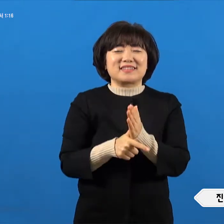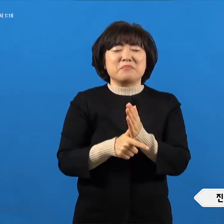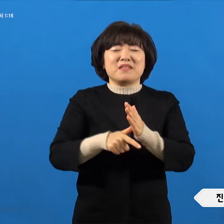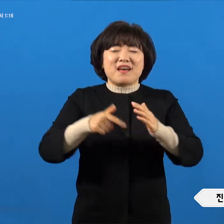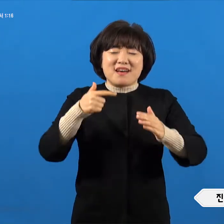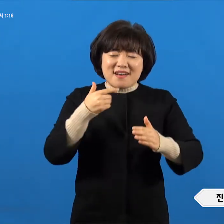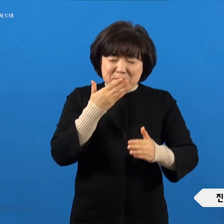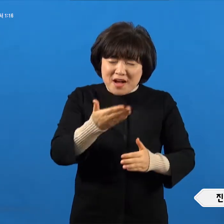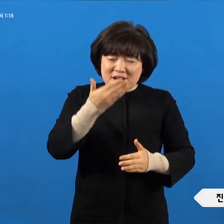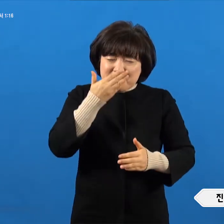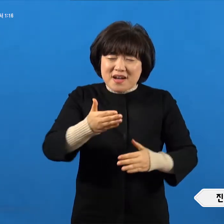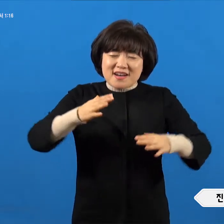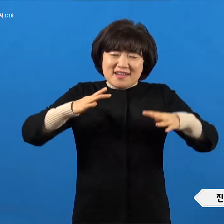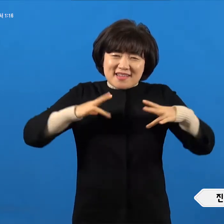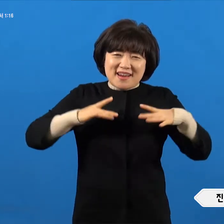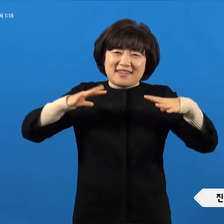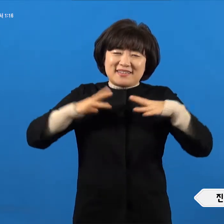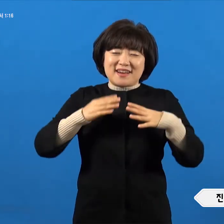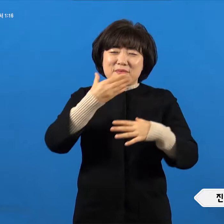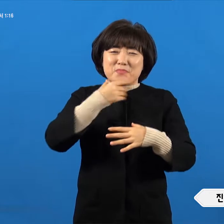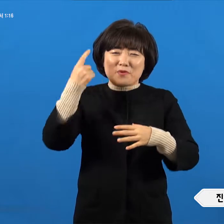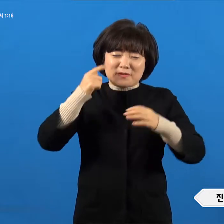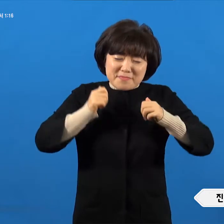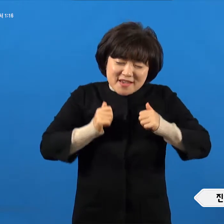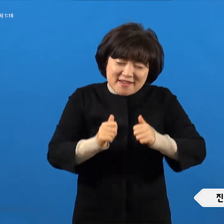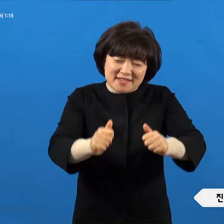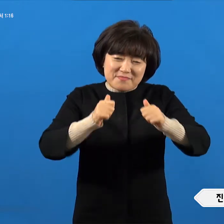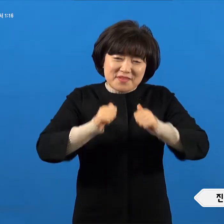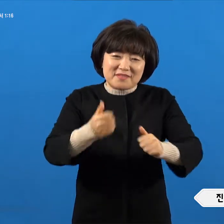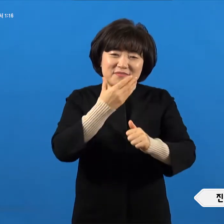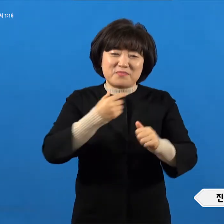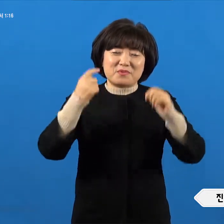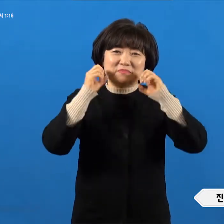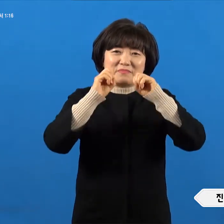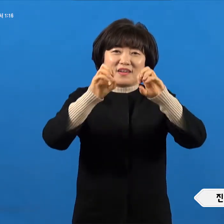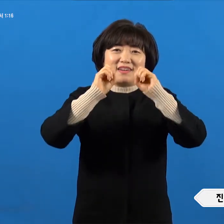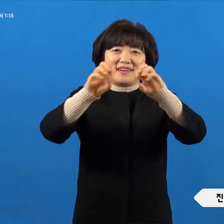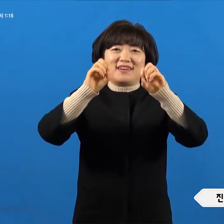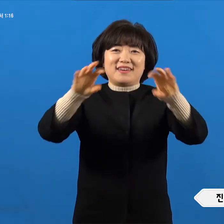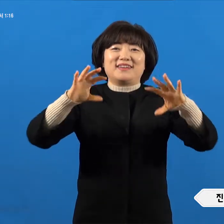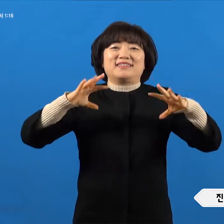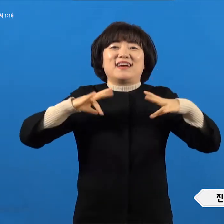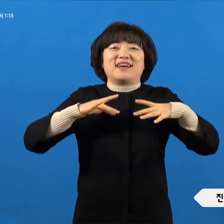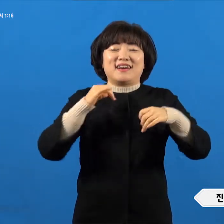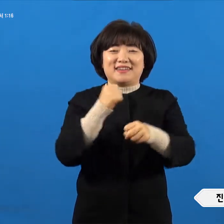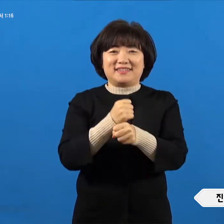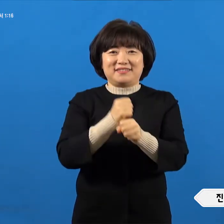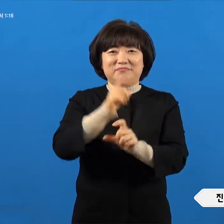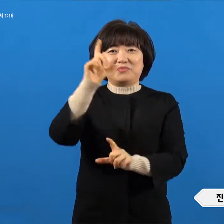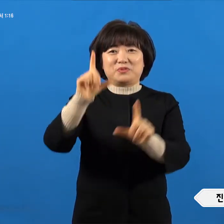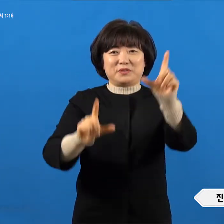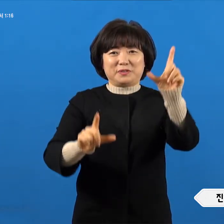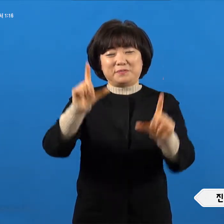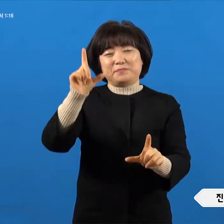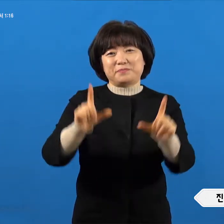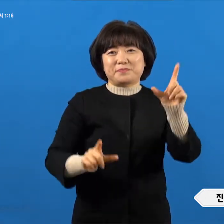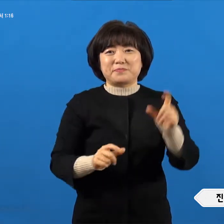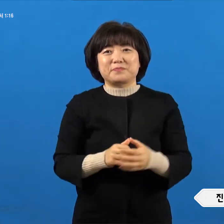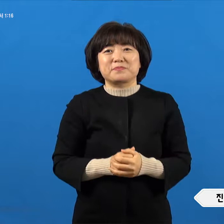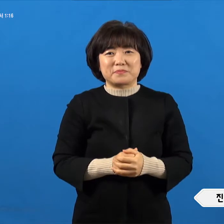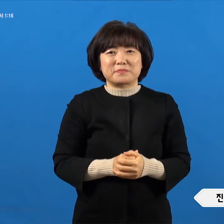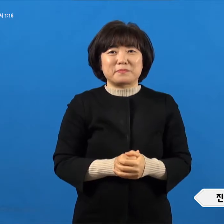열심히 소망을 가지고 복음을 자랑하기를 원한다라고 고백하는 모습을